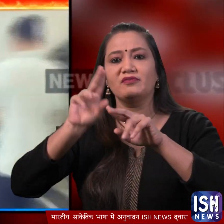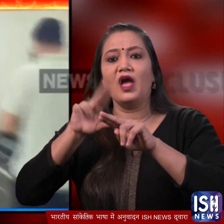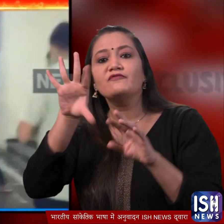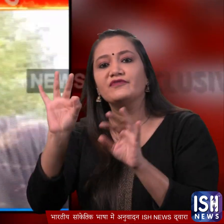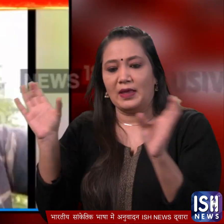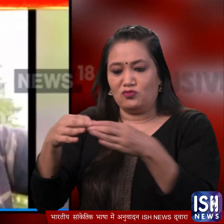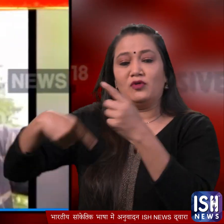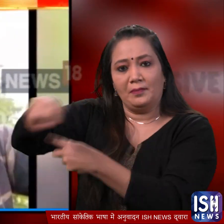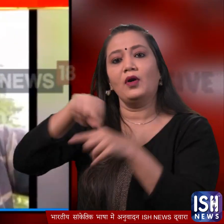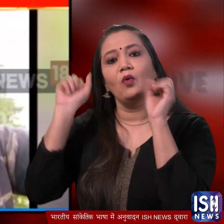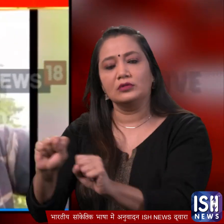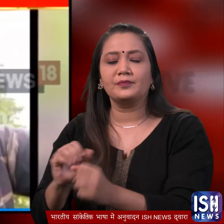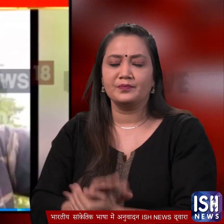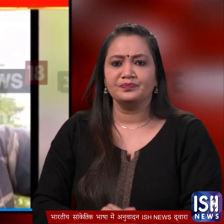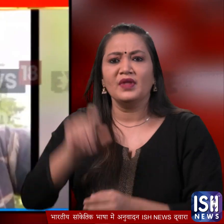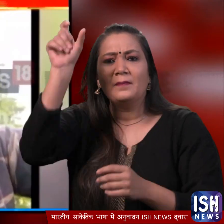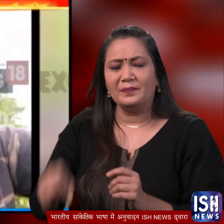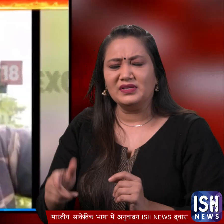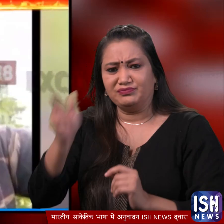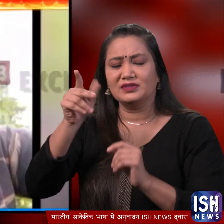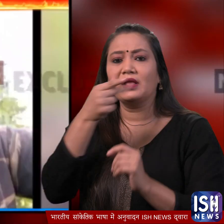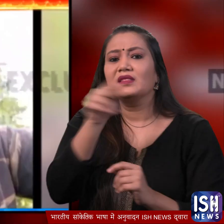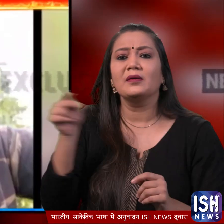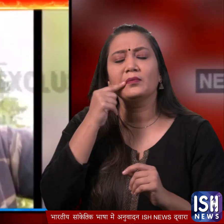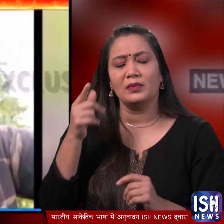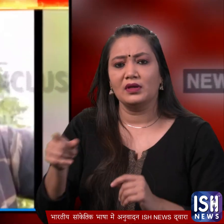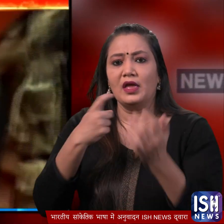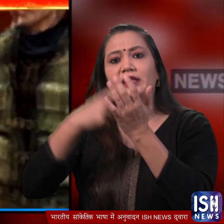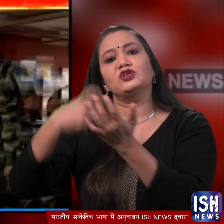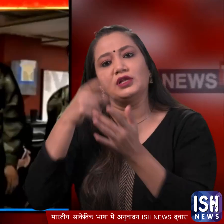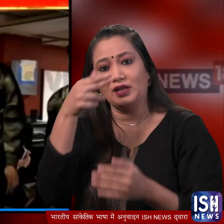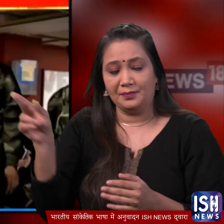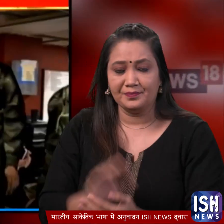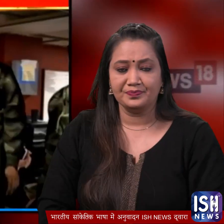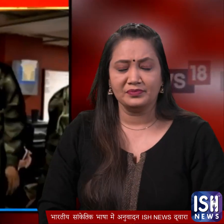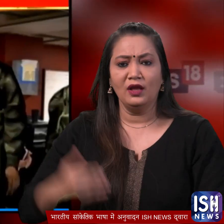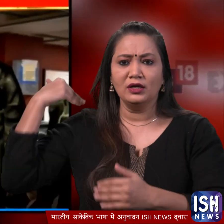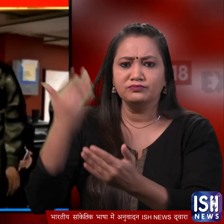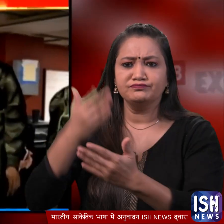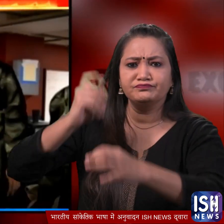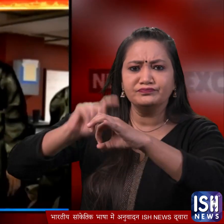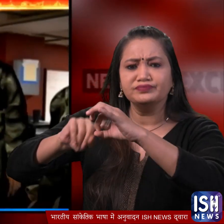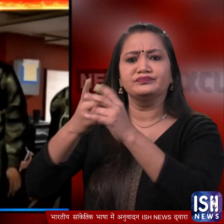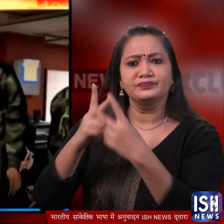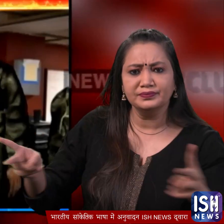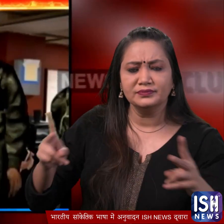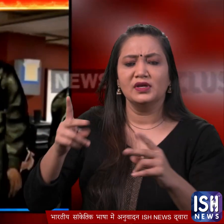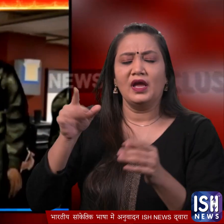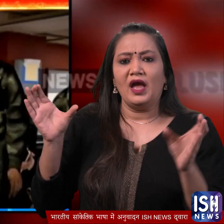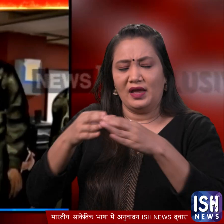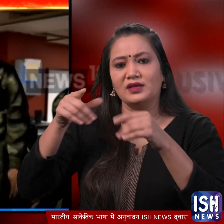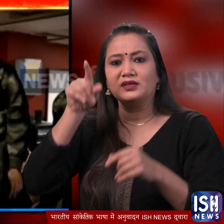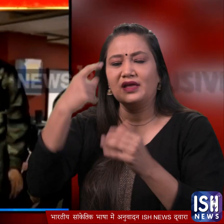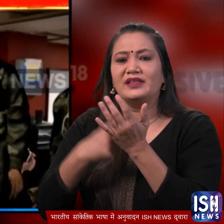बटालियन कैंप में हुई। साथियों पर गोली चलाने के आरोपी सिपाही का नाम रितेश रंजन है। अब तक की पूछताछ में मिली जानकारी के मुताबिक बैरक में